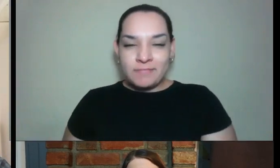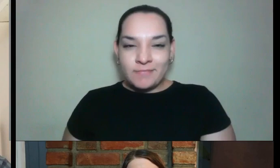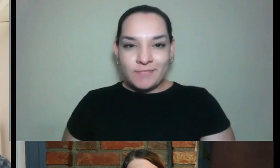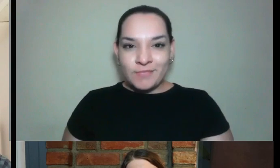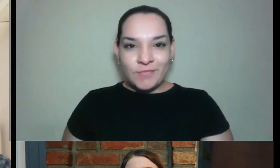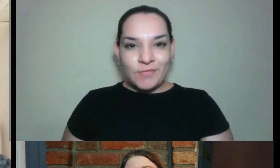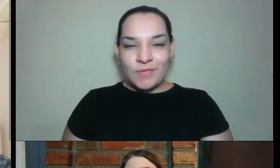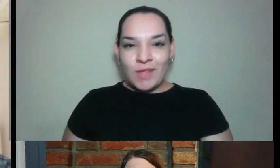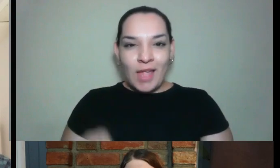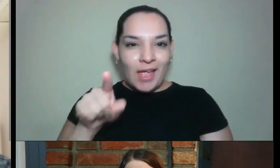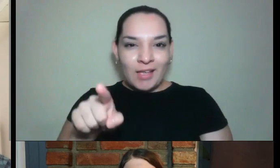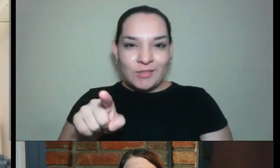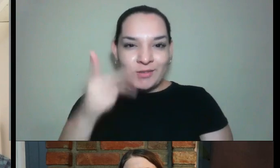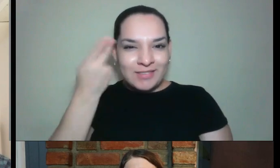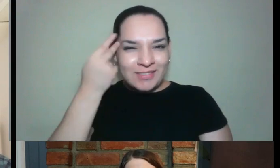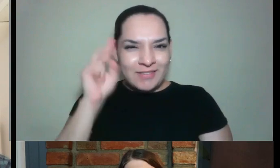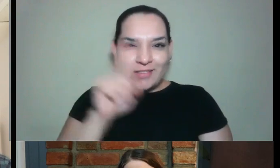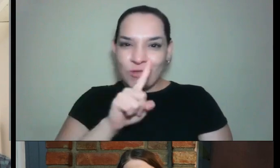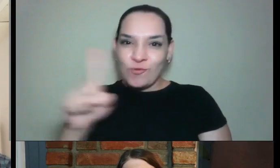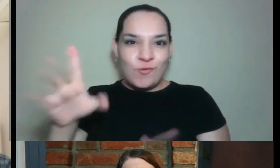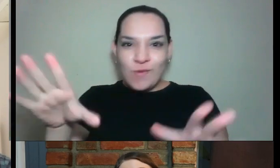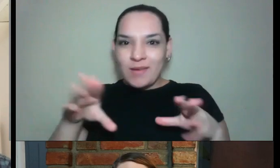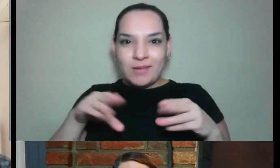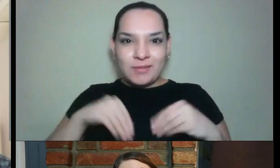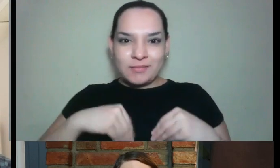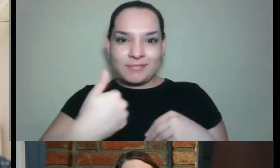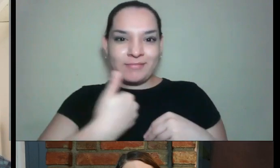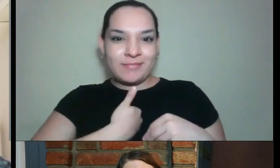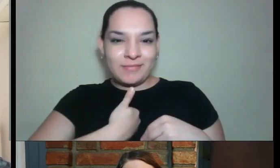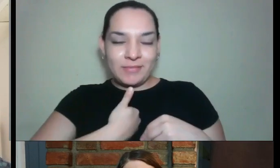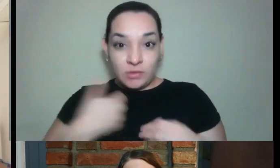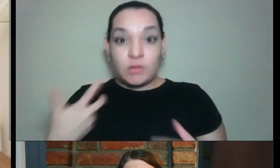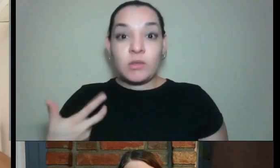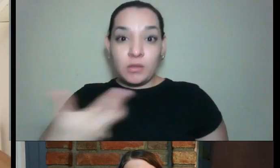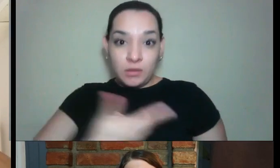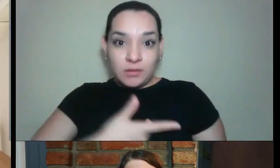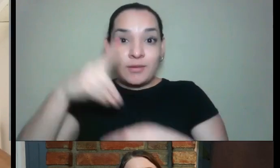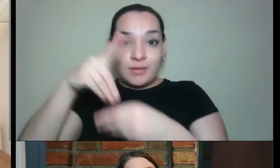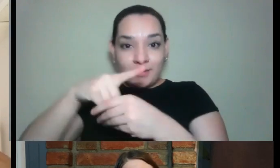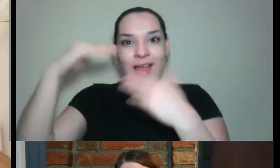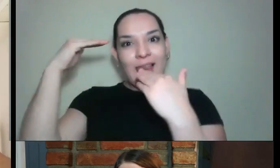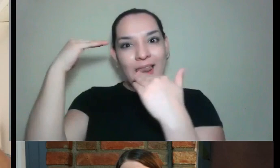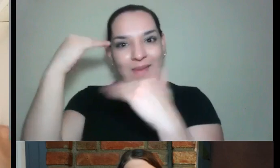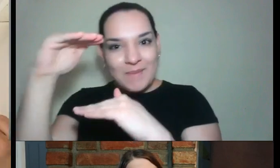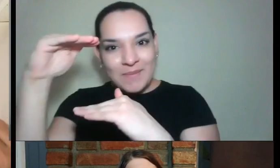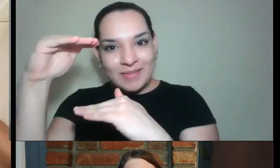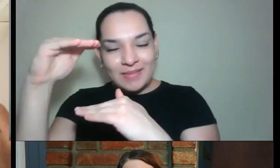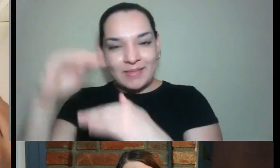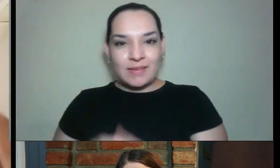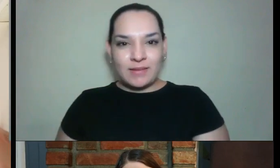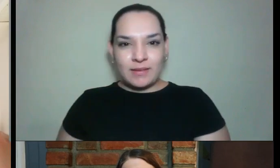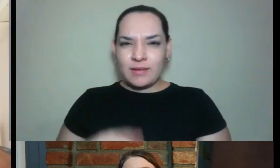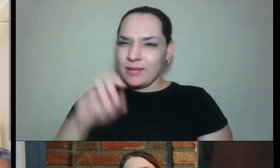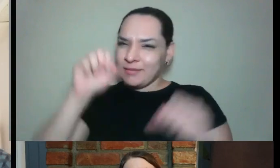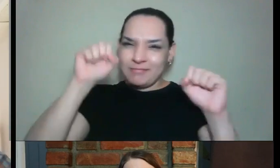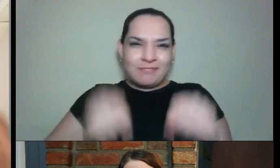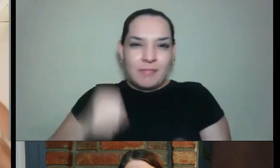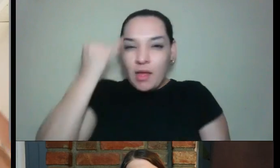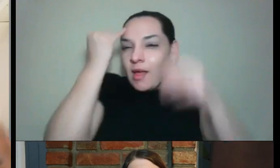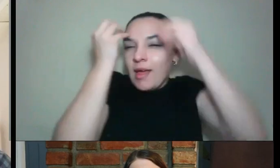Es una suerte de no aceptarnos con nuestros límites y querer llegar